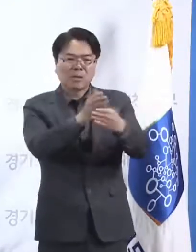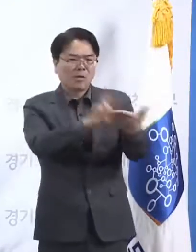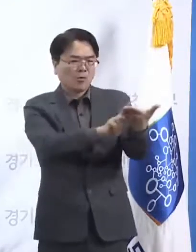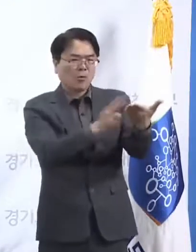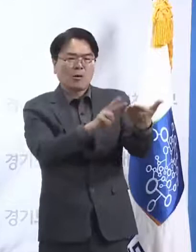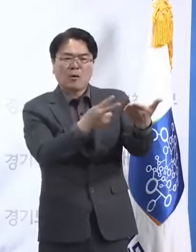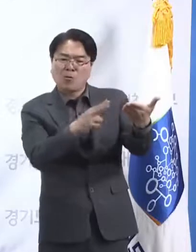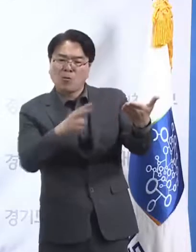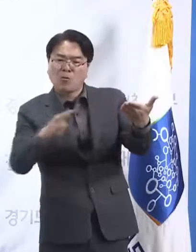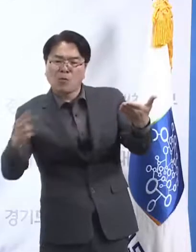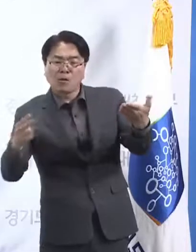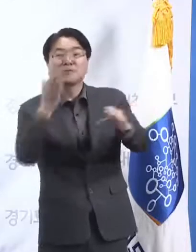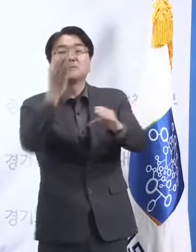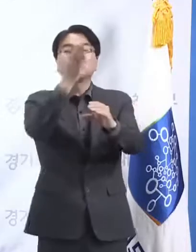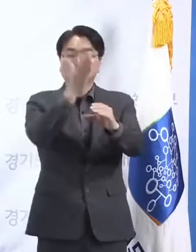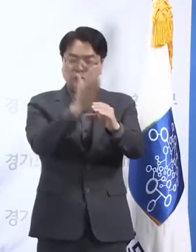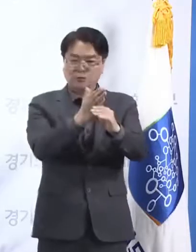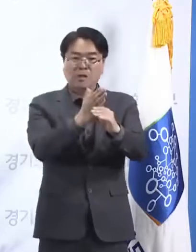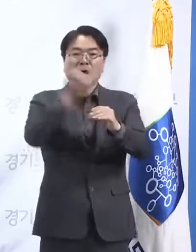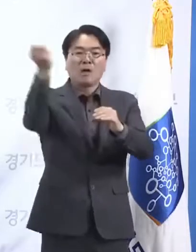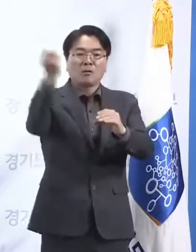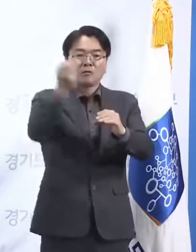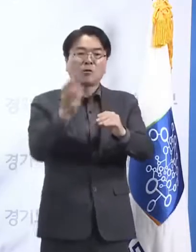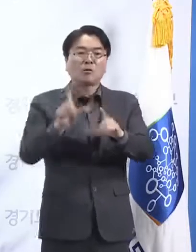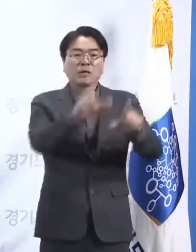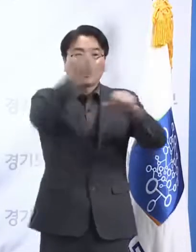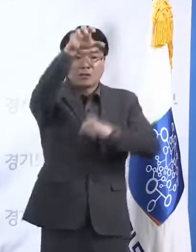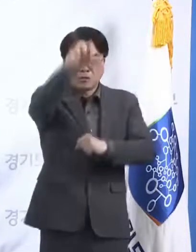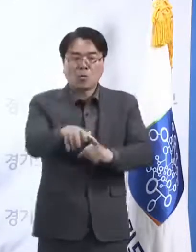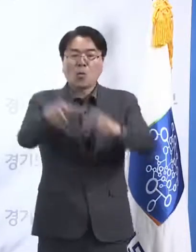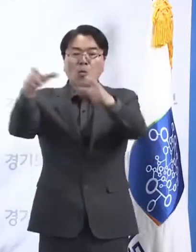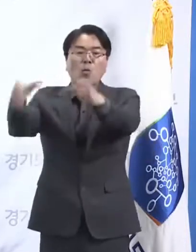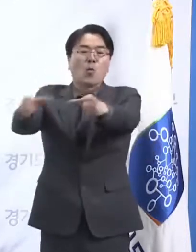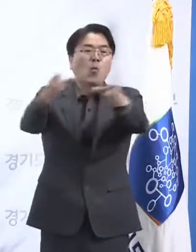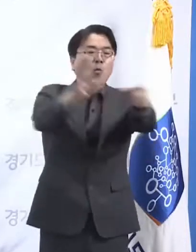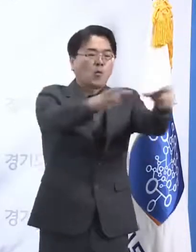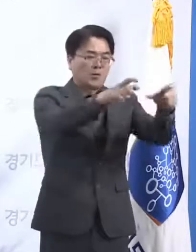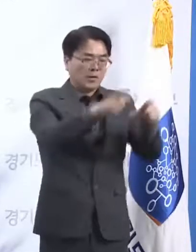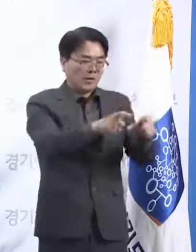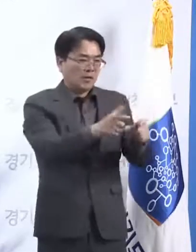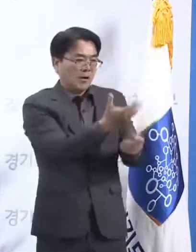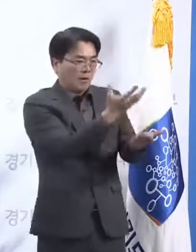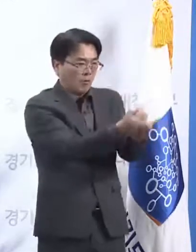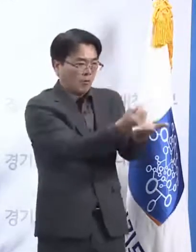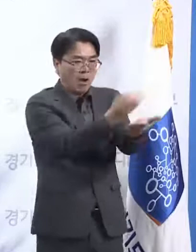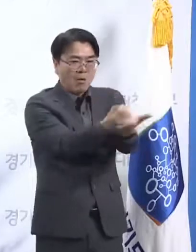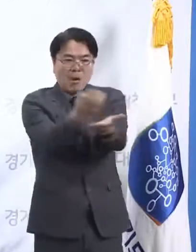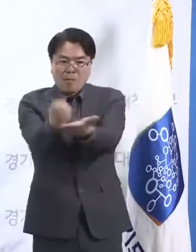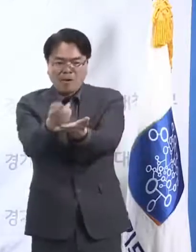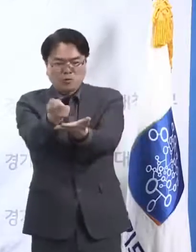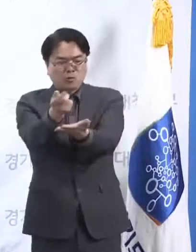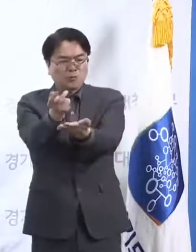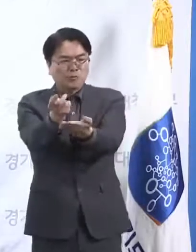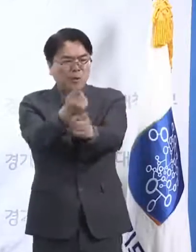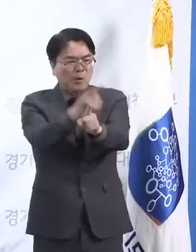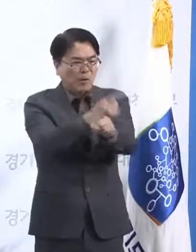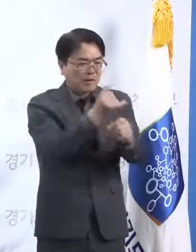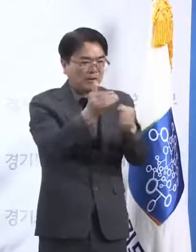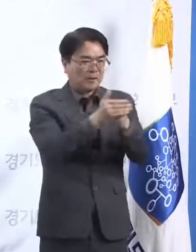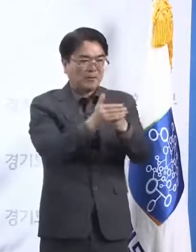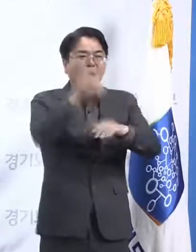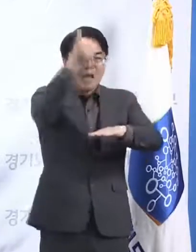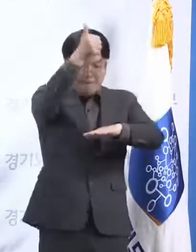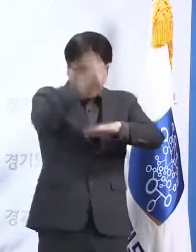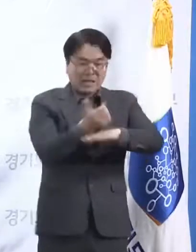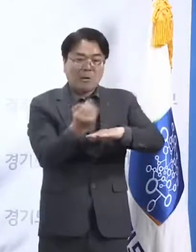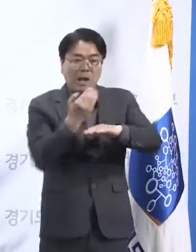시시각각으로 변동을 하고 있고 지역별로 명수가 좀 달라서요. 제가 지금 몇 명이라고 딱 특정해서 말씀드리기는